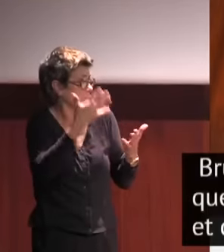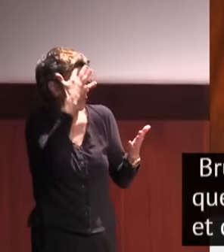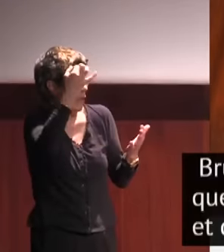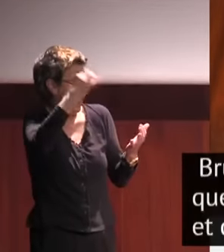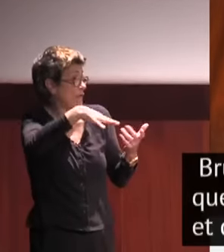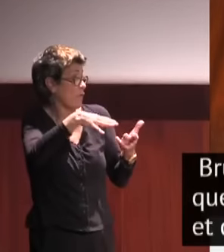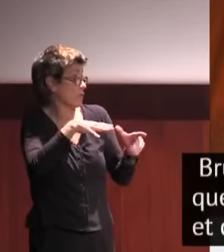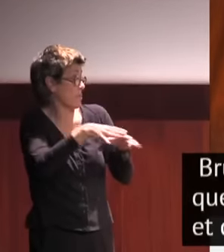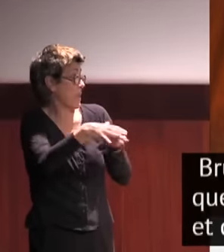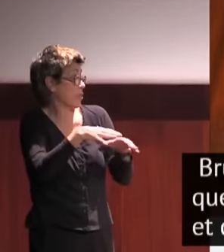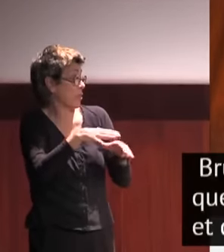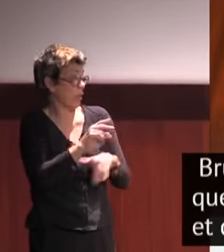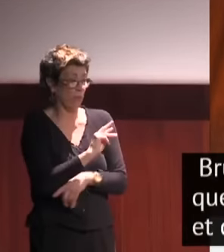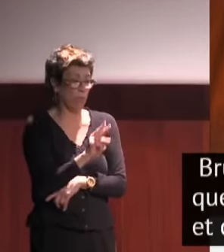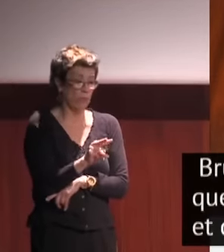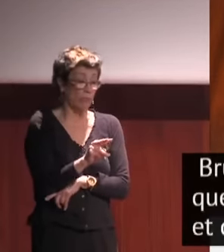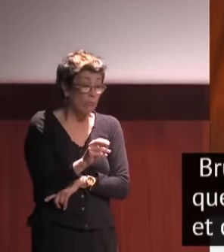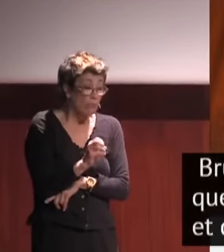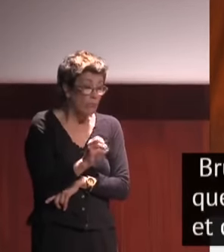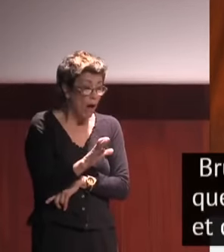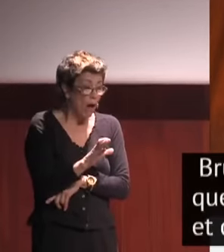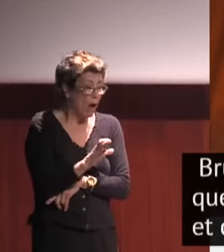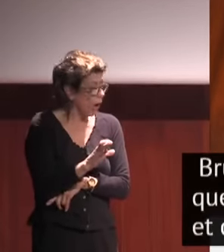trouvée absolument ahurissante.